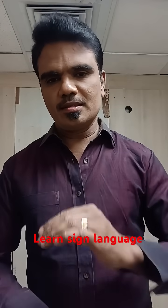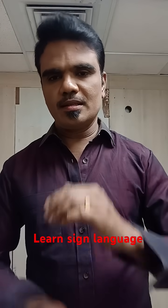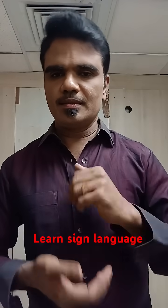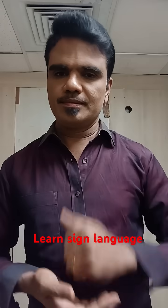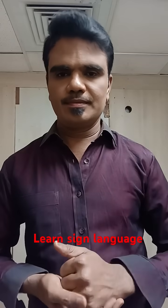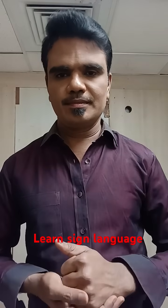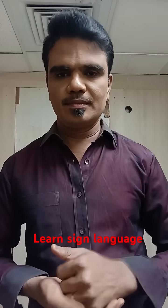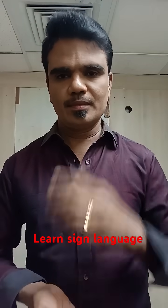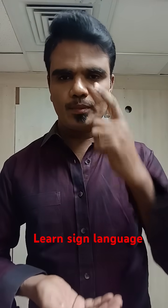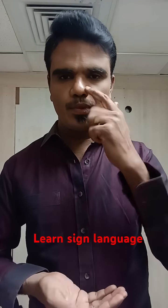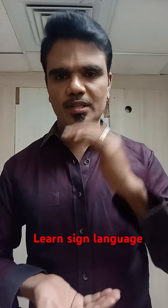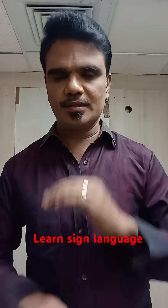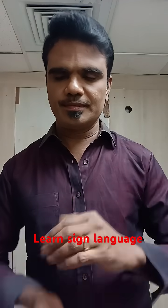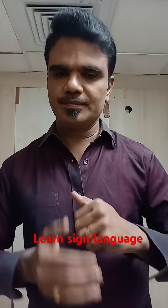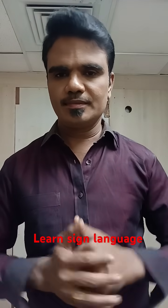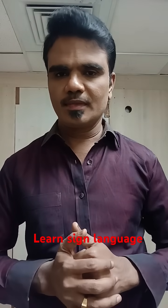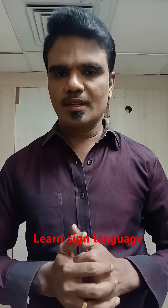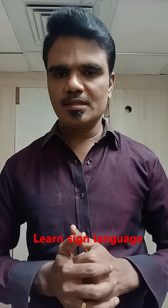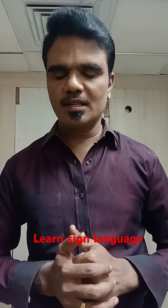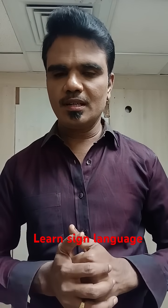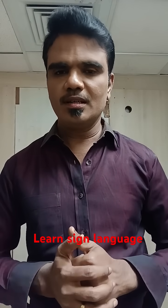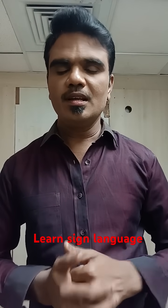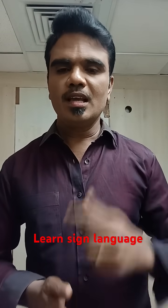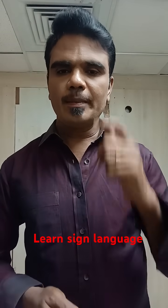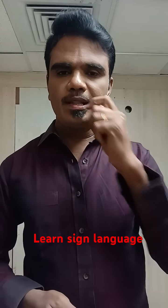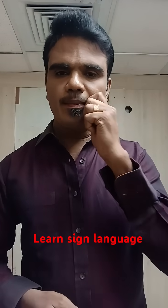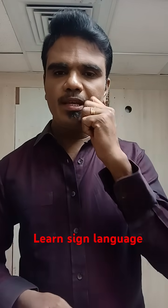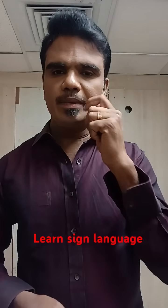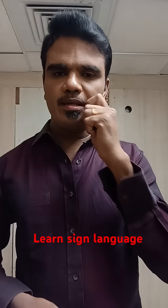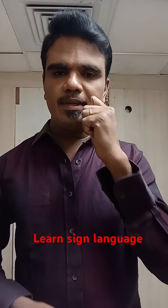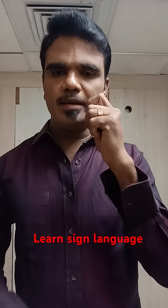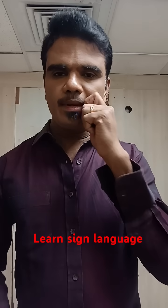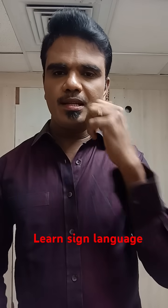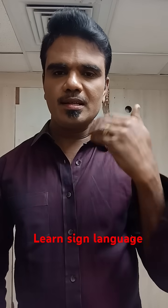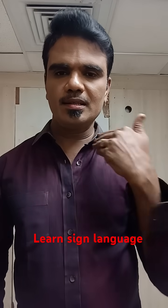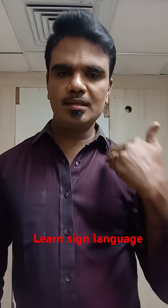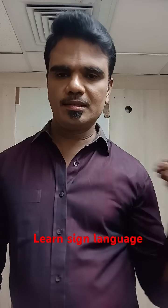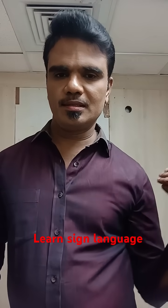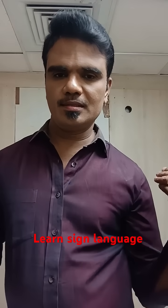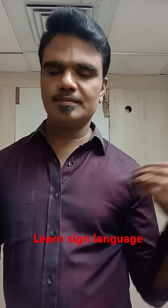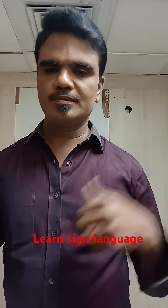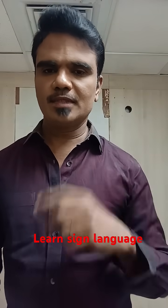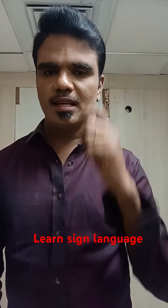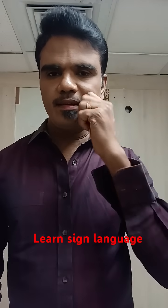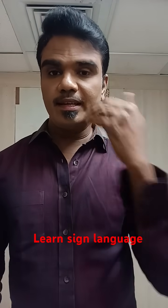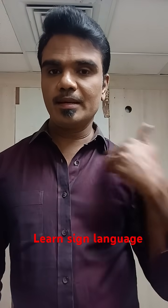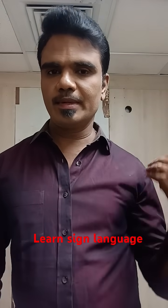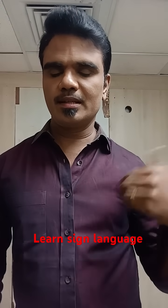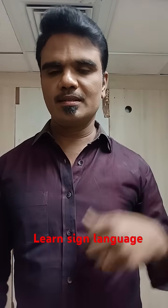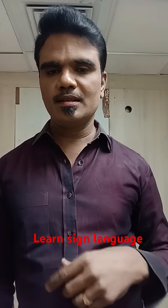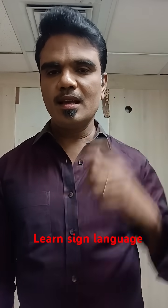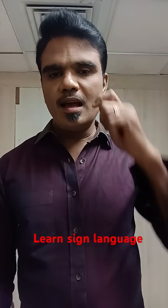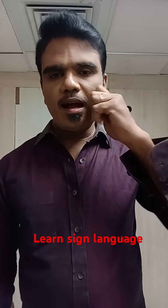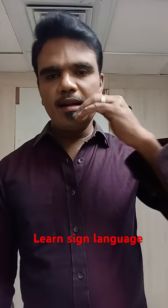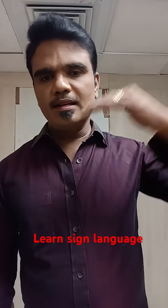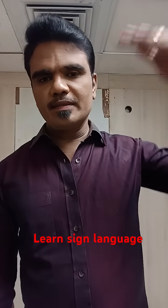சில்ட்ரன், பொண்ணுக்கு. சரிங்களா? இப்போ தம்பிக்கு பார்த்திங்க அப்படின்னா பிரதருக்கு இது, அதாவது எங்கள் பிரதர். அண்ணனுக்கு வந்து